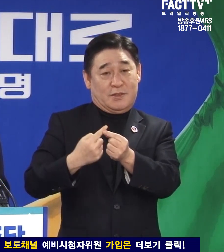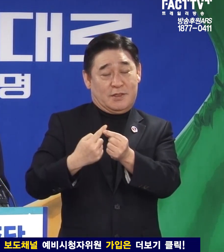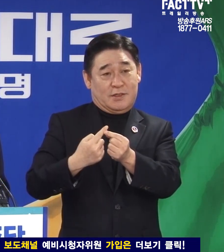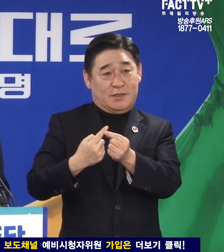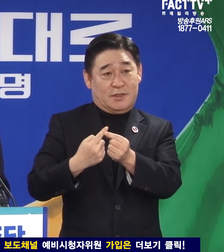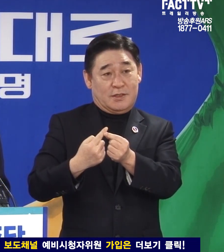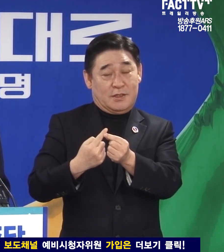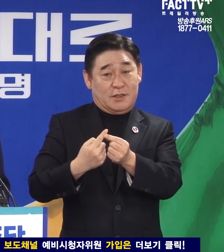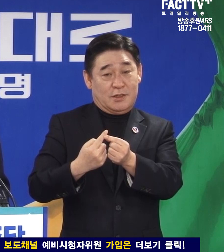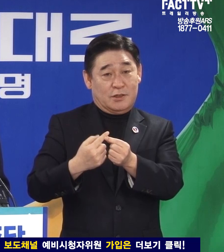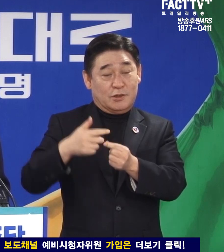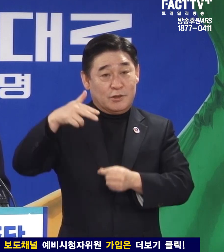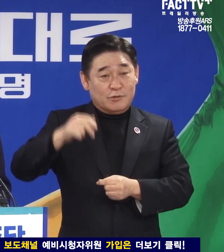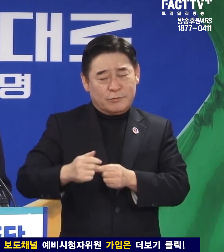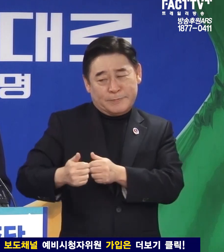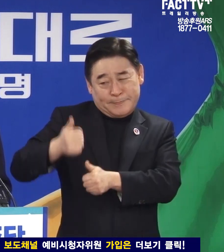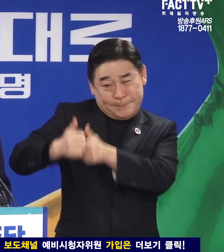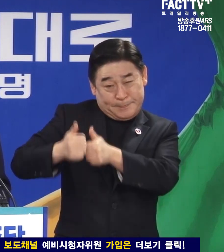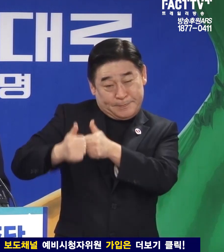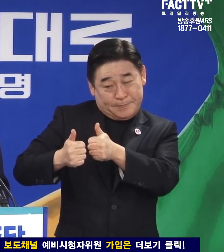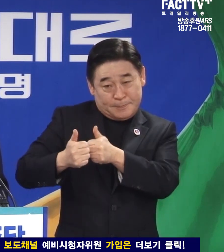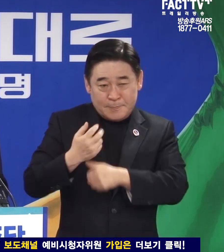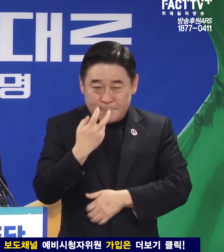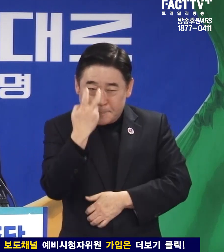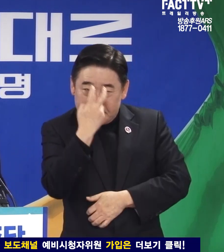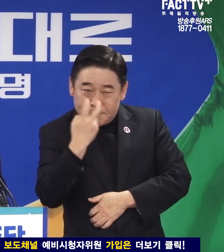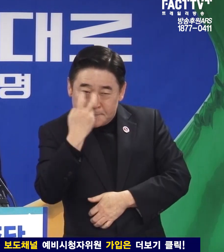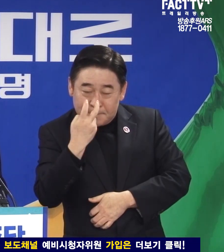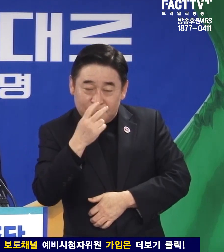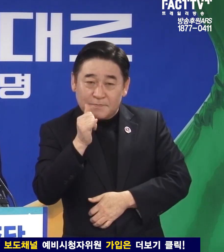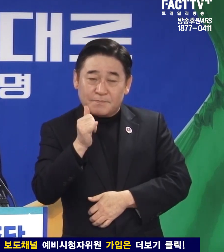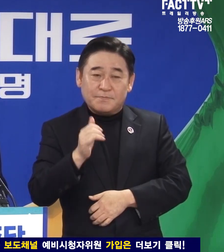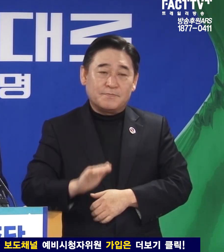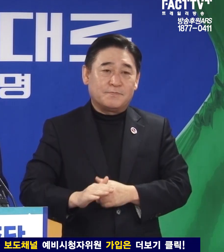첫 번째 한 주는 탐색전이었다. 저희는 이렇게 보고 있습니다.